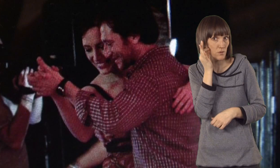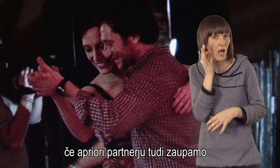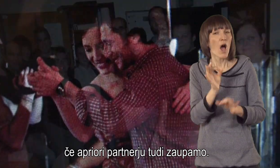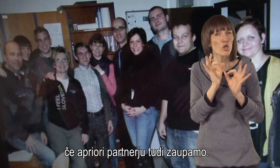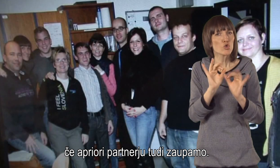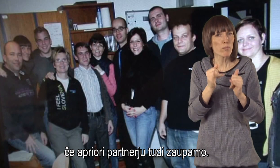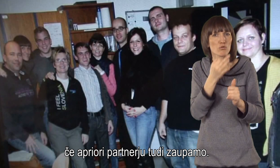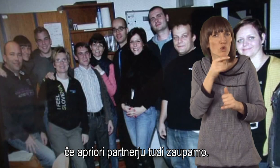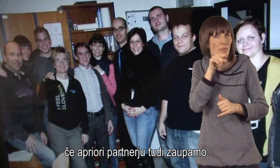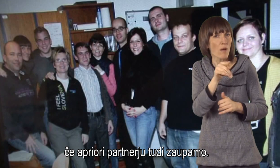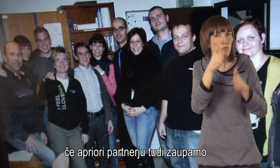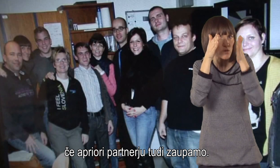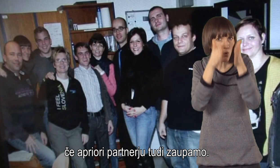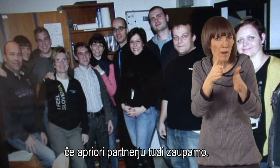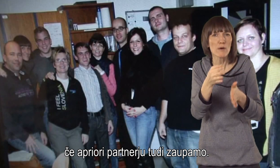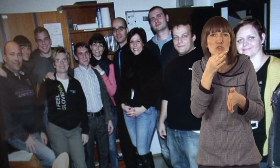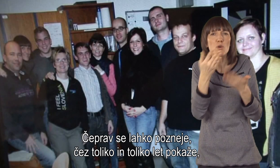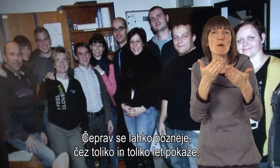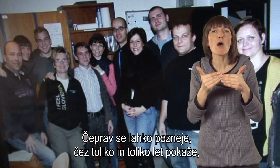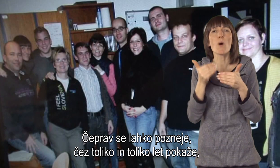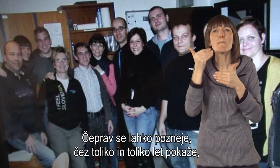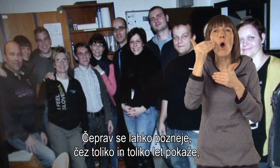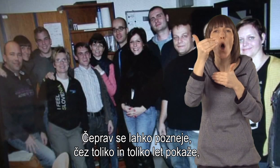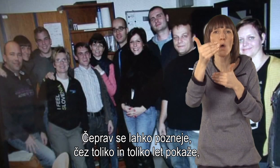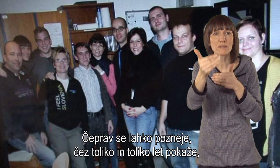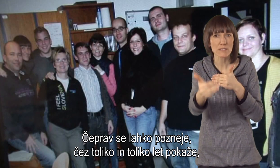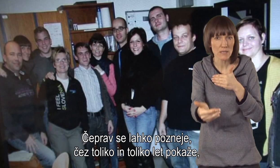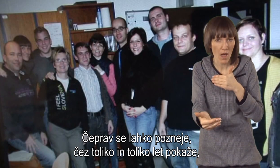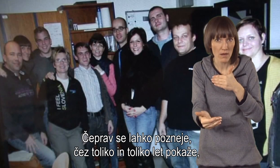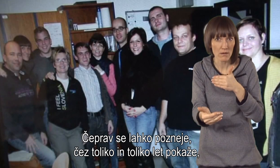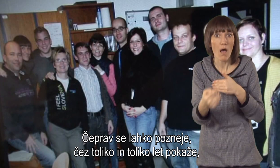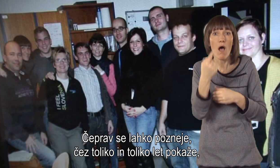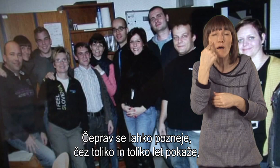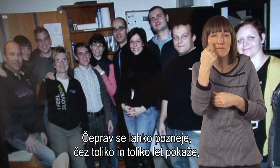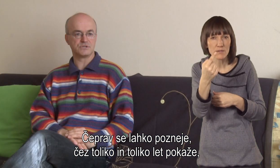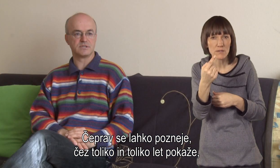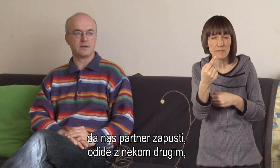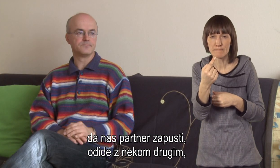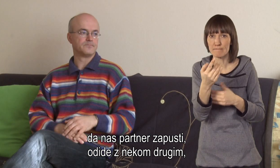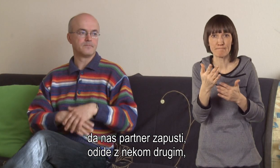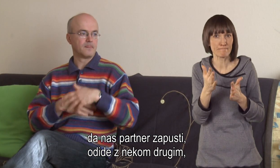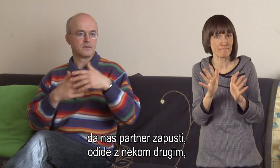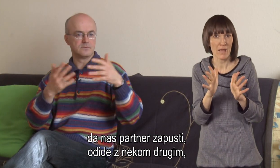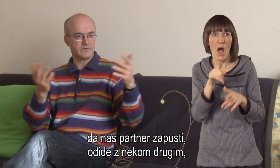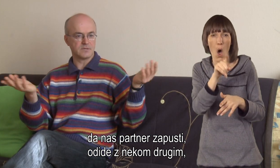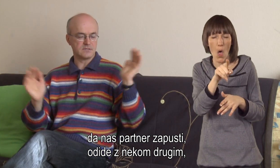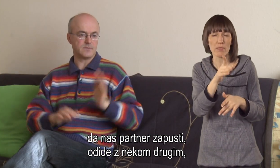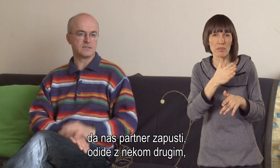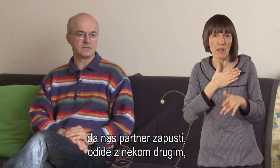priori partnerju zaupamo. Čeprav se lahko pozneje, čez toliko in toliko let pokaže, da nas partner